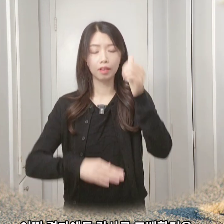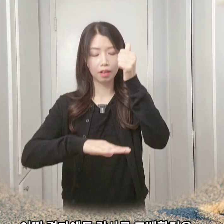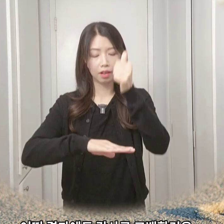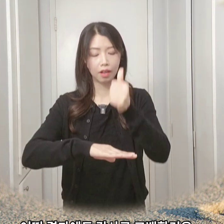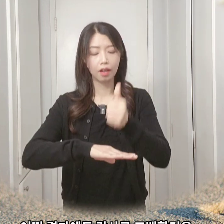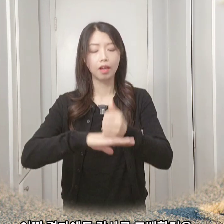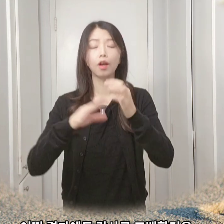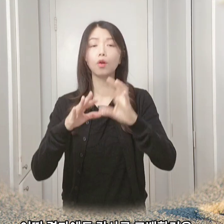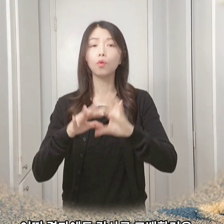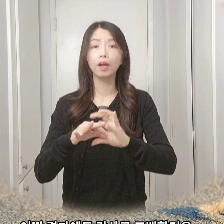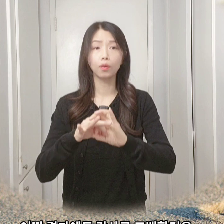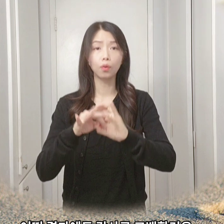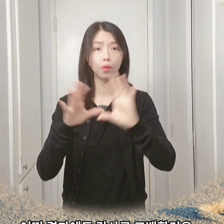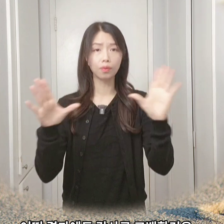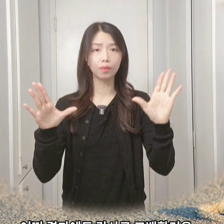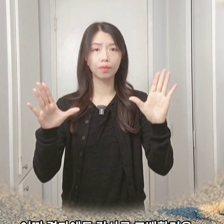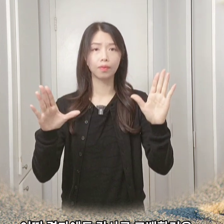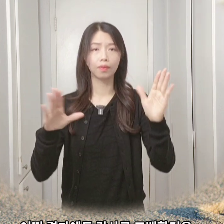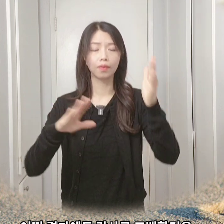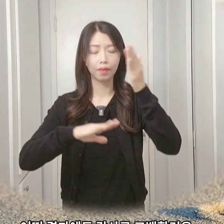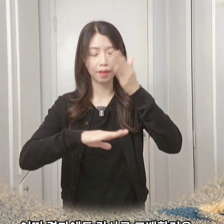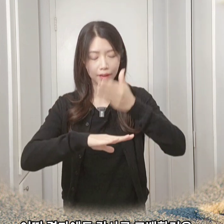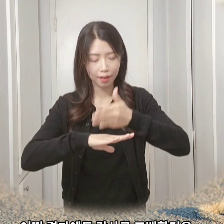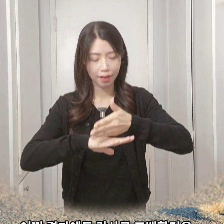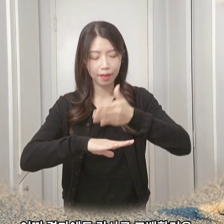어떤 결과에도